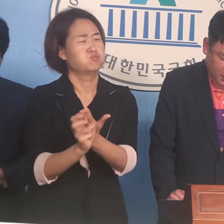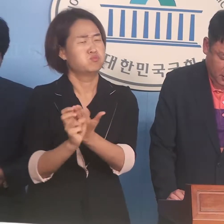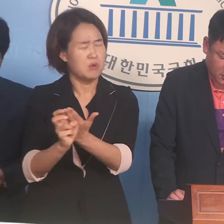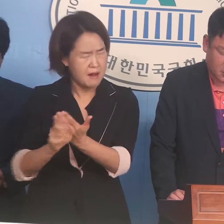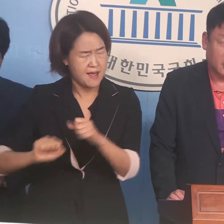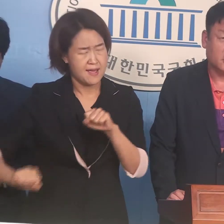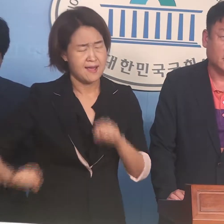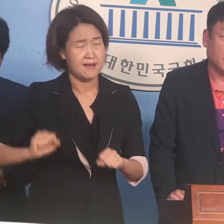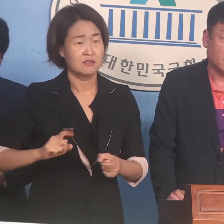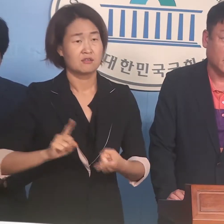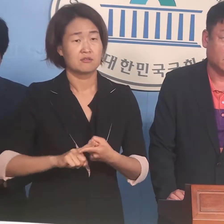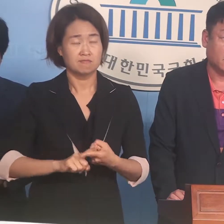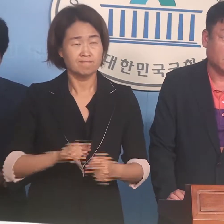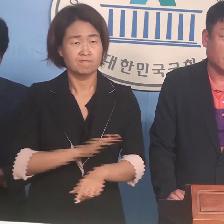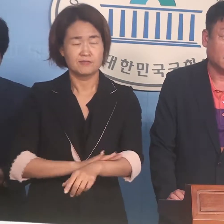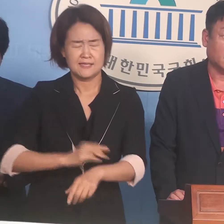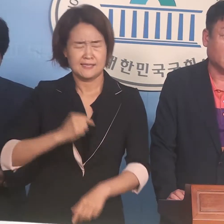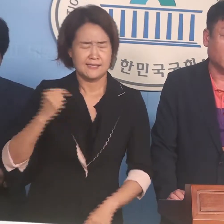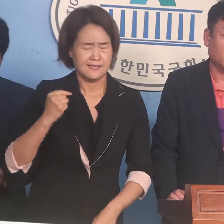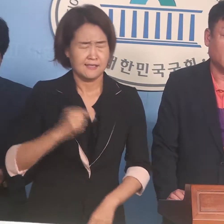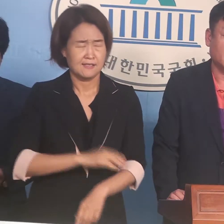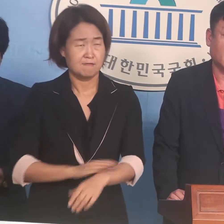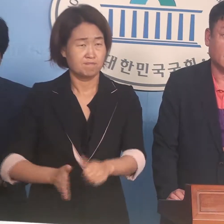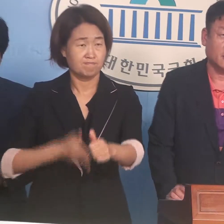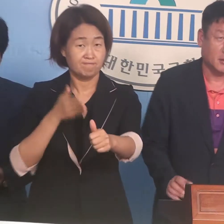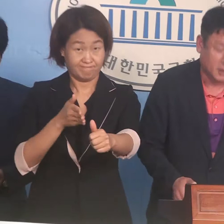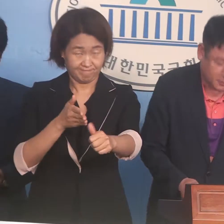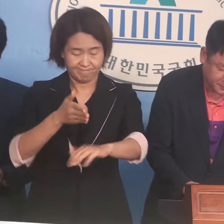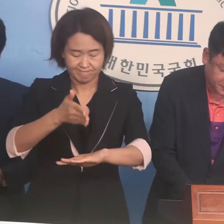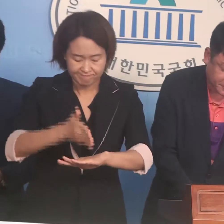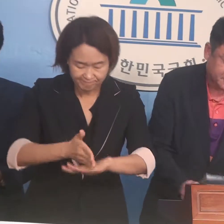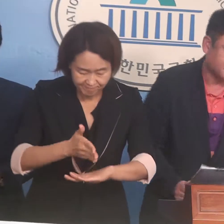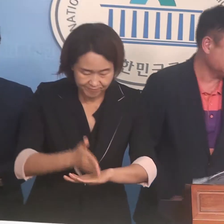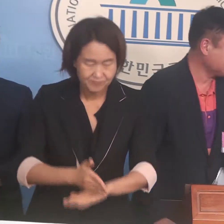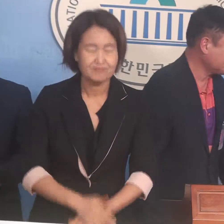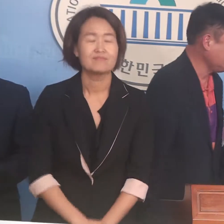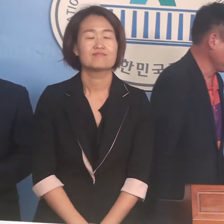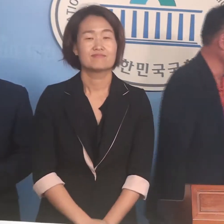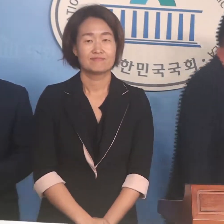위법 행위를 절퇴를 내려주기를 강력하게 요청합니다. 감사합니다.